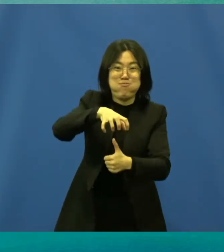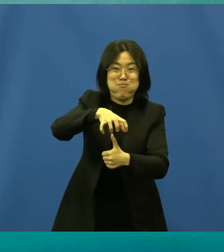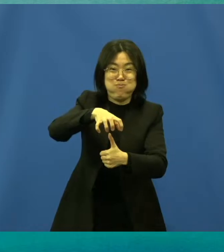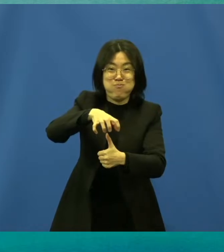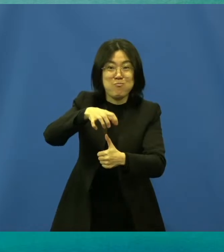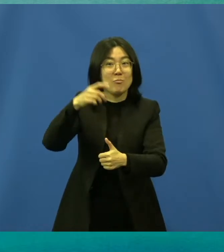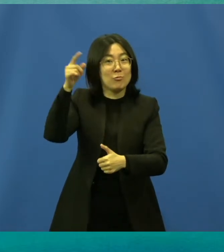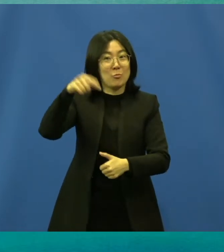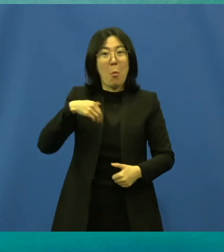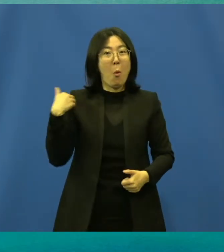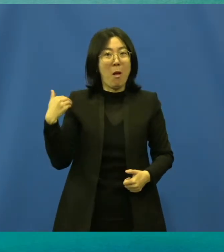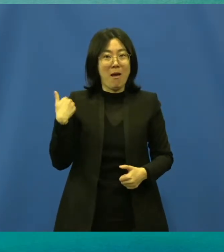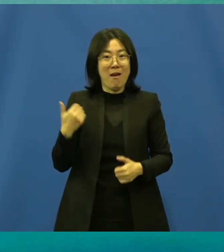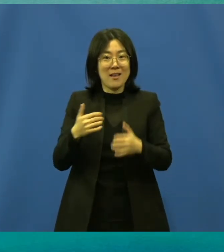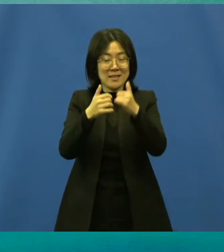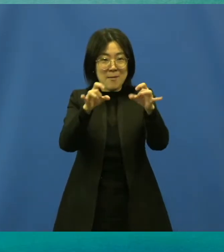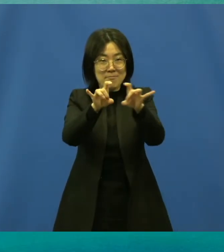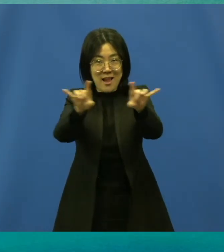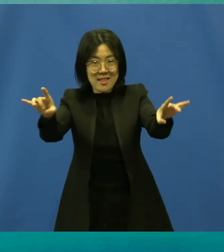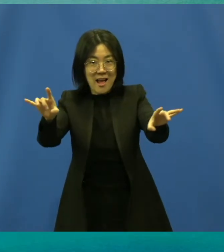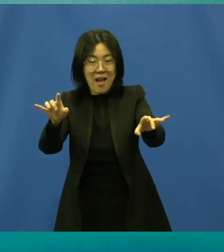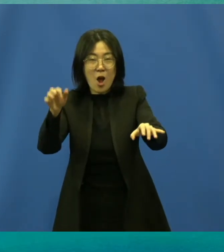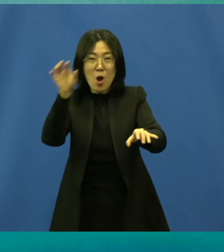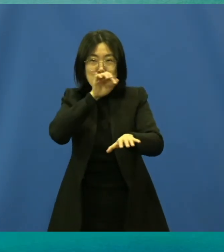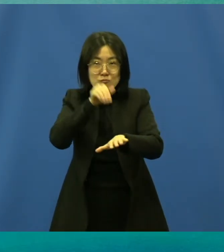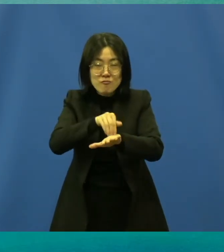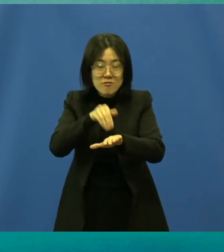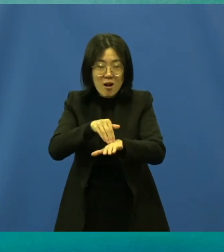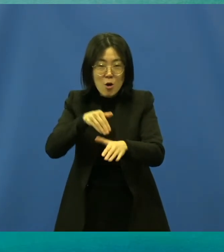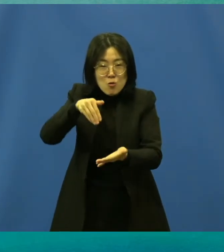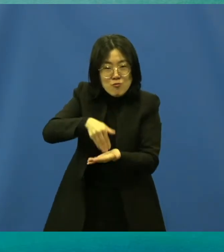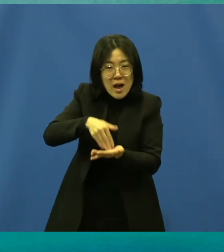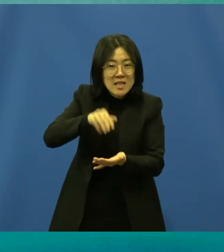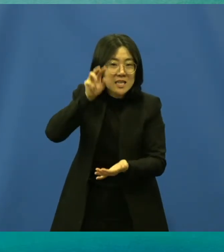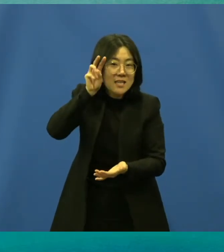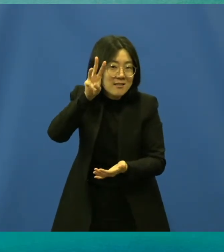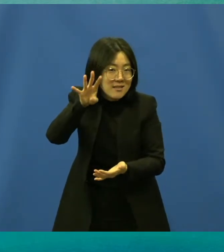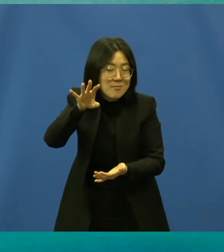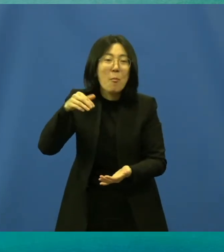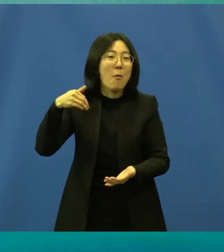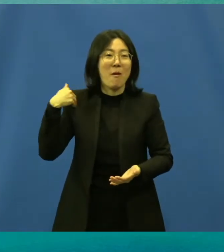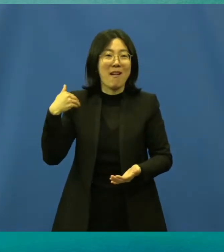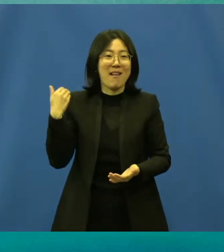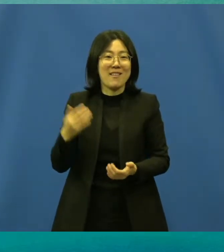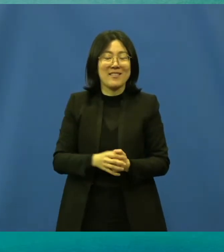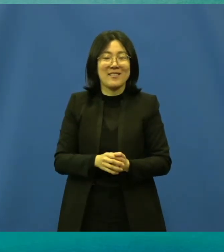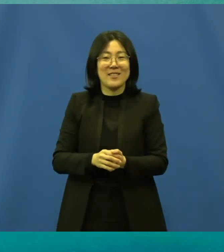여러분, 물고기 뱃속에 사람을 집어넣으신 하나님은